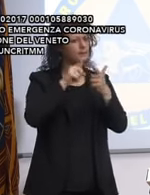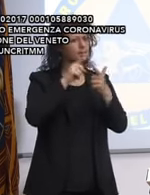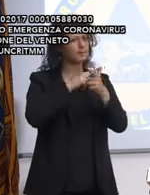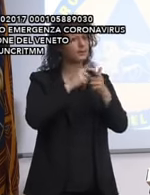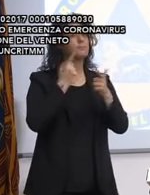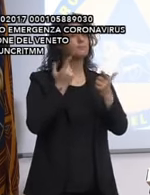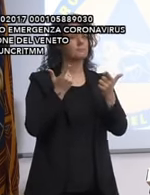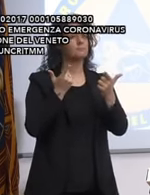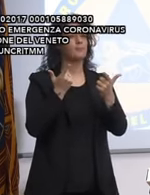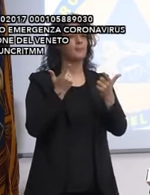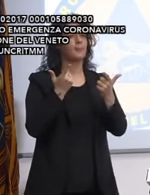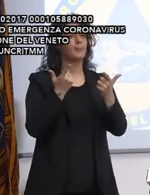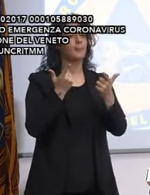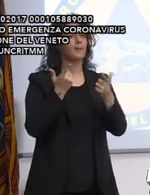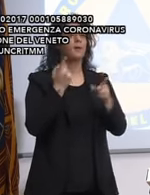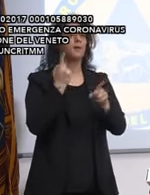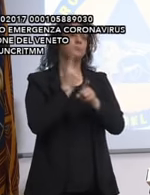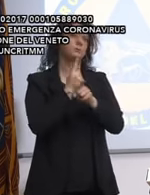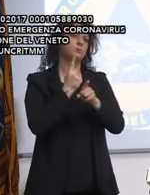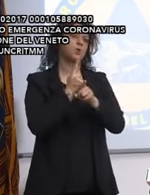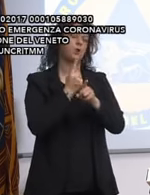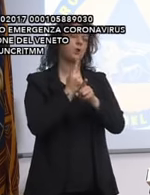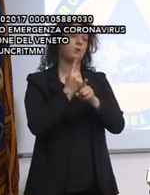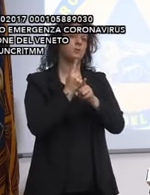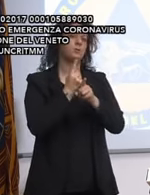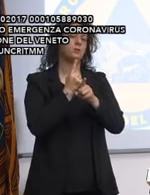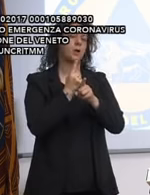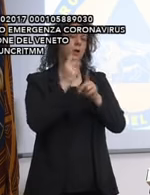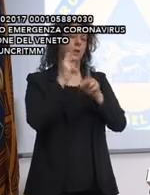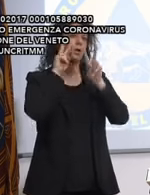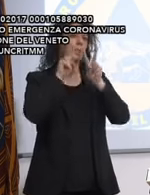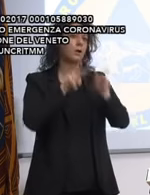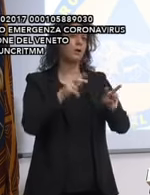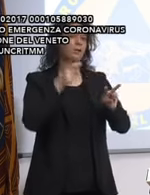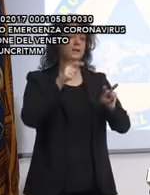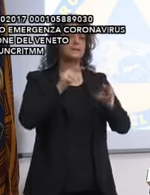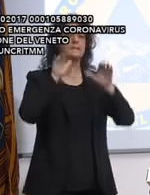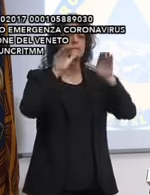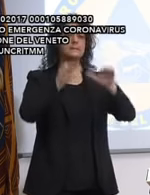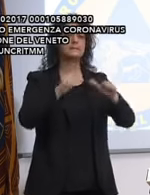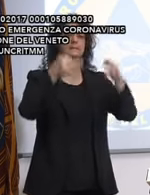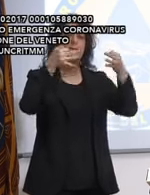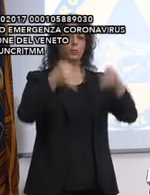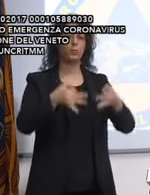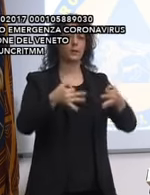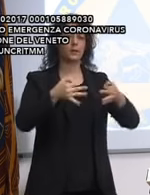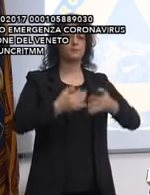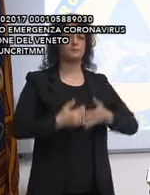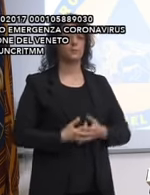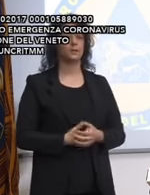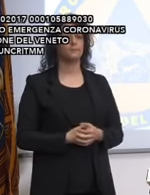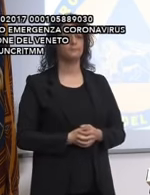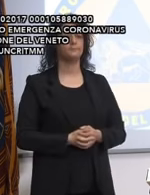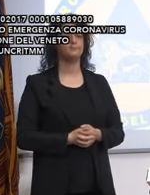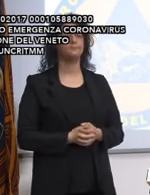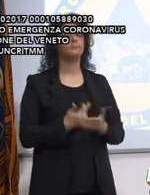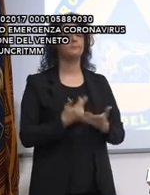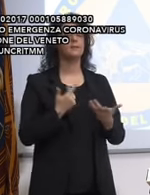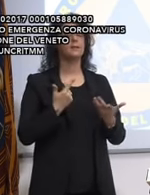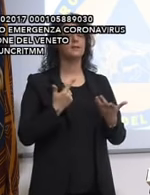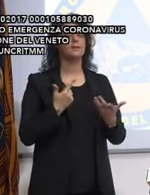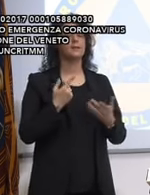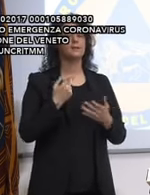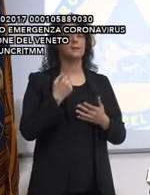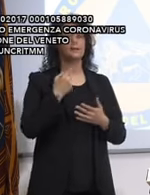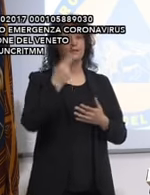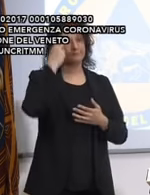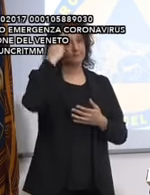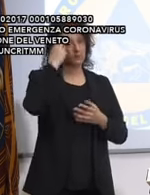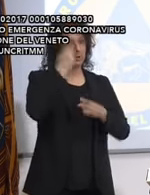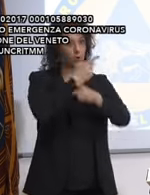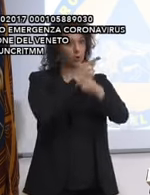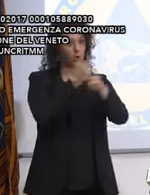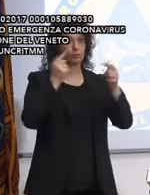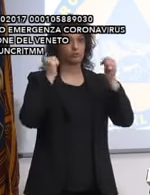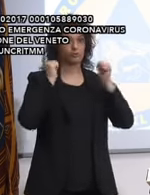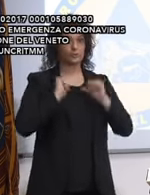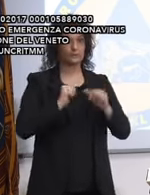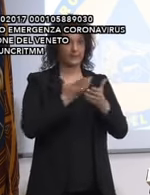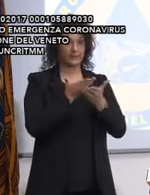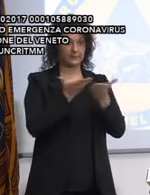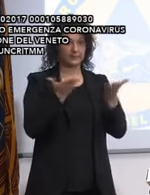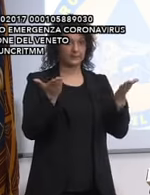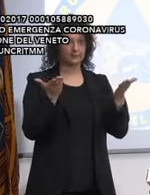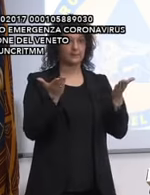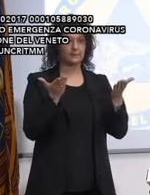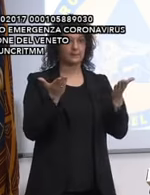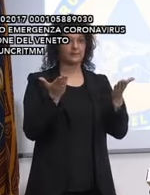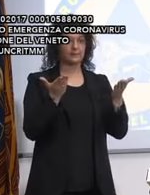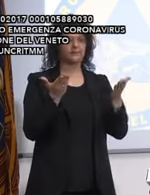modo che ci sia messa in sicurezza. L'ho detto anche ieri, vorrei ricordare ai cittadini che la mascherina e